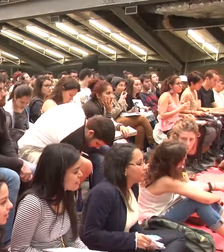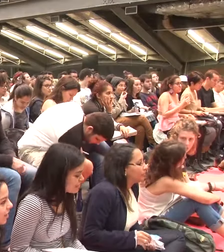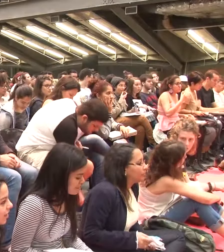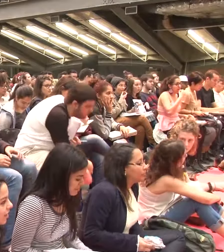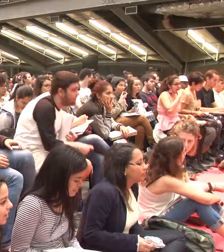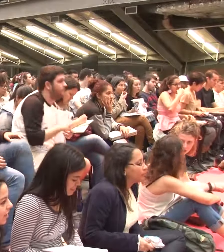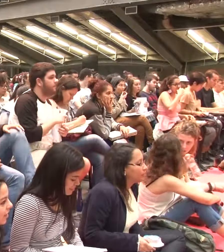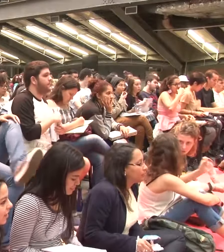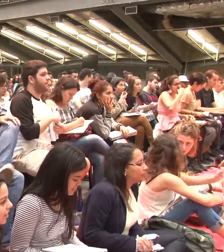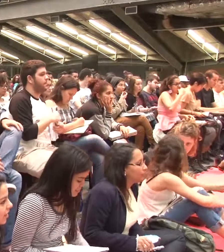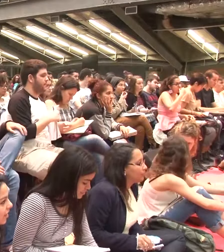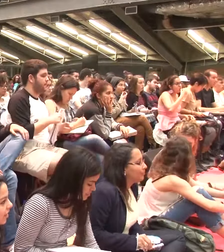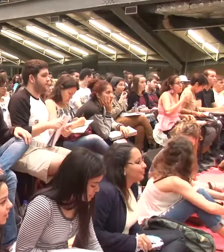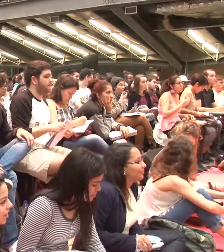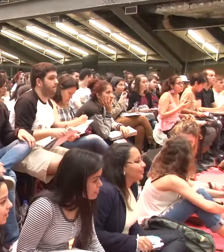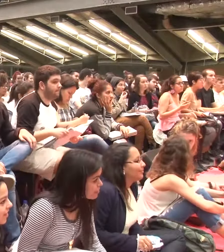Alô? Vamos andar um pouco mais